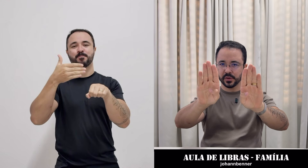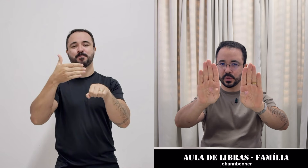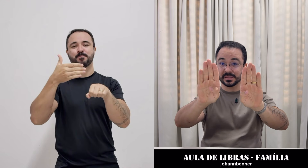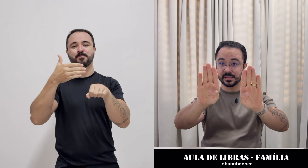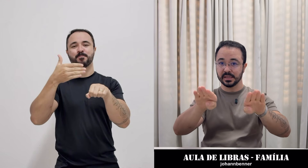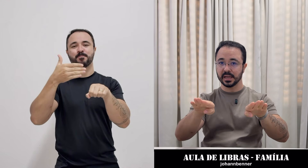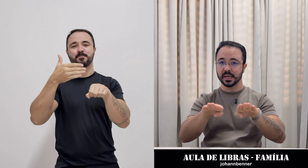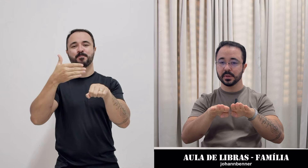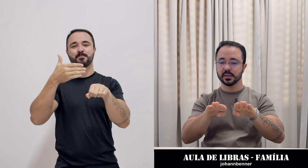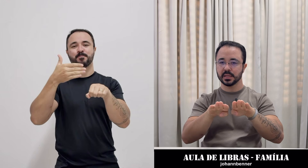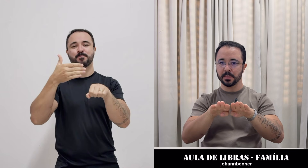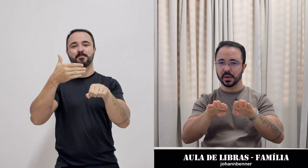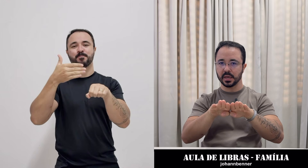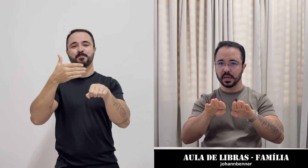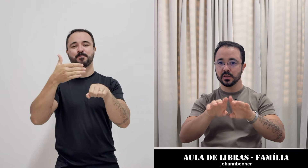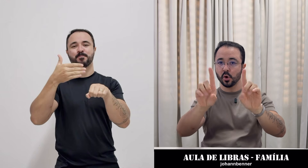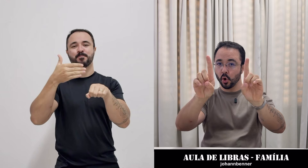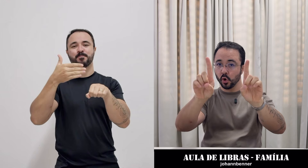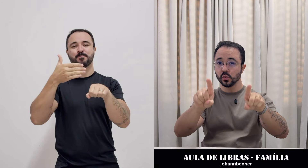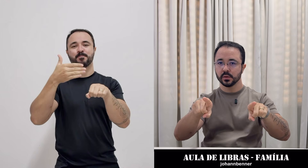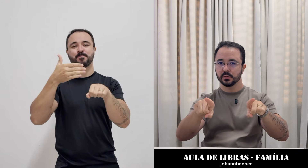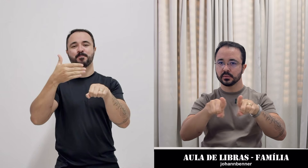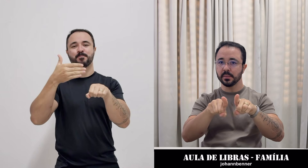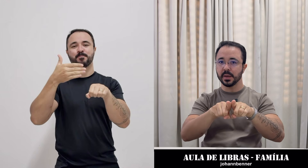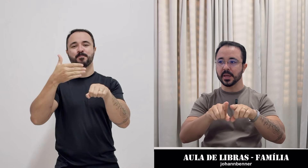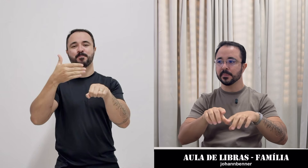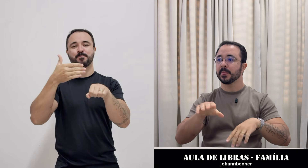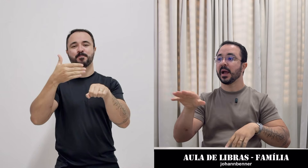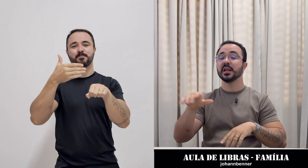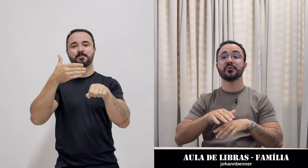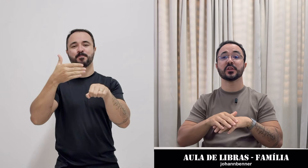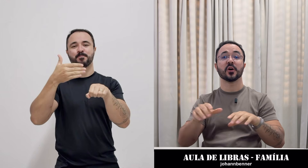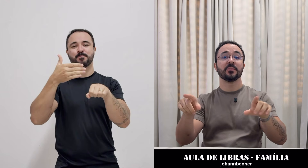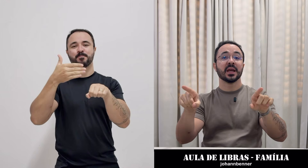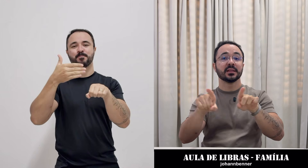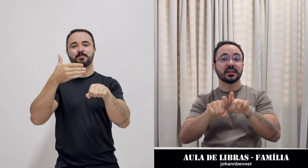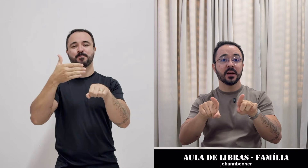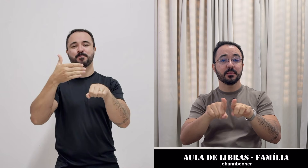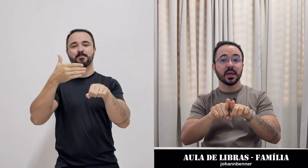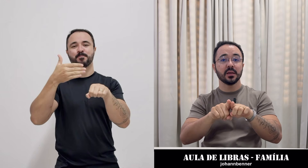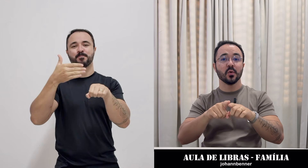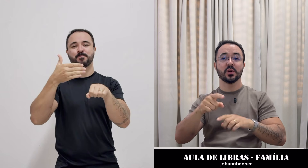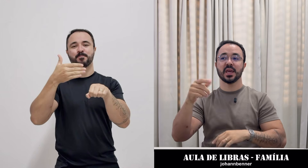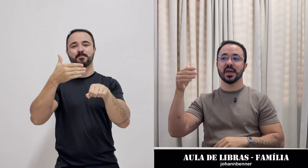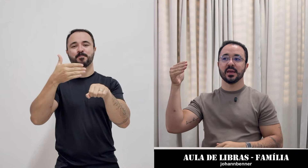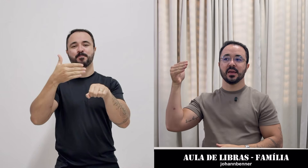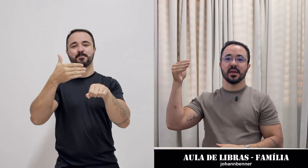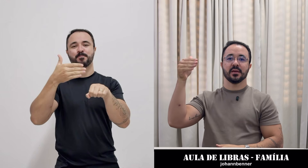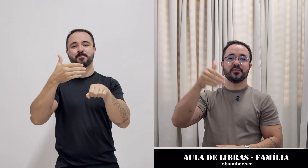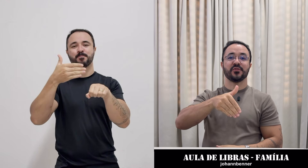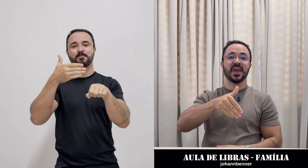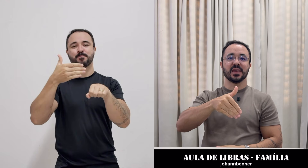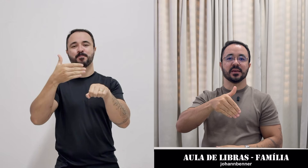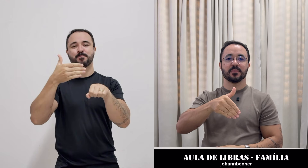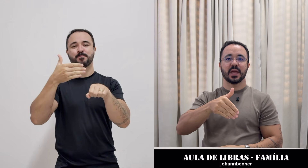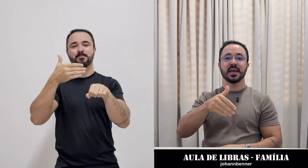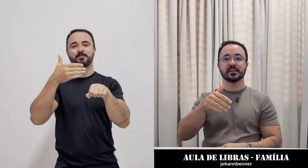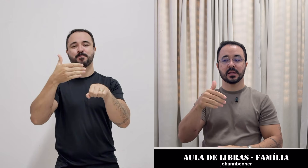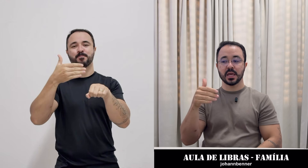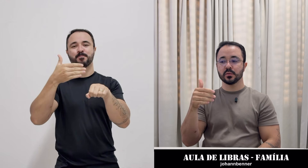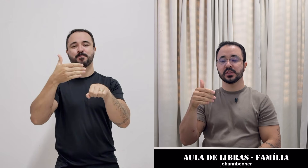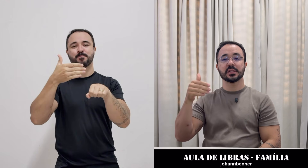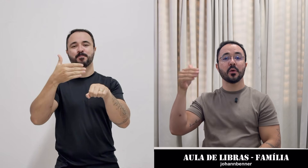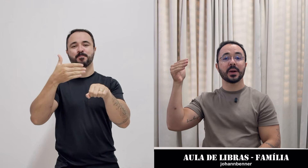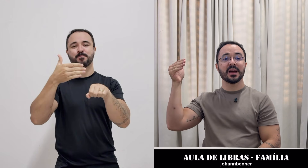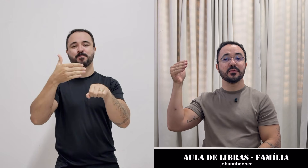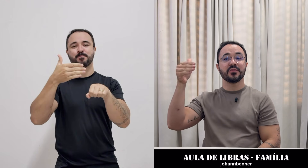sendo feito assim, lembra? Também ou também. Aí ele fez, ó, também o quê? Vem. Esse